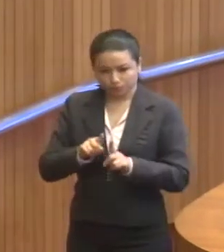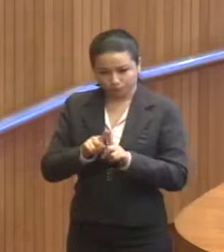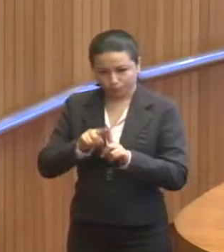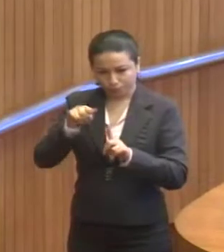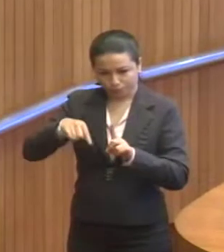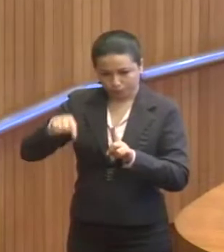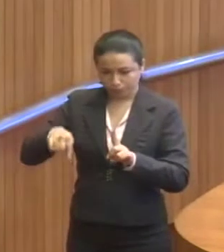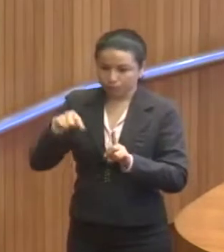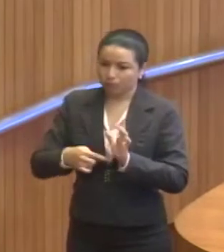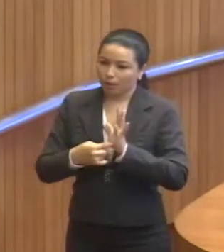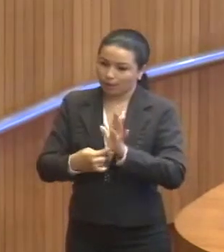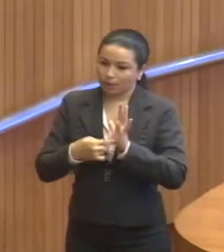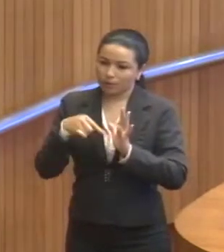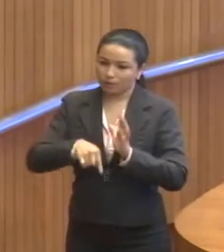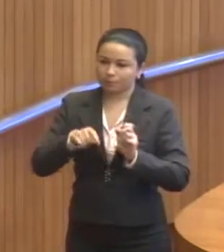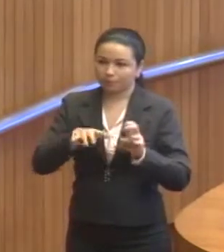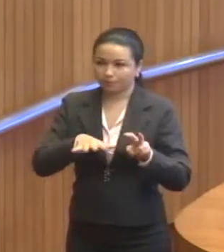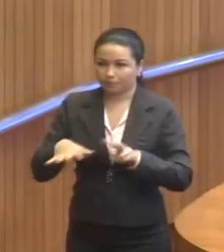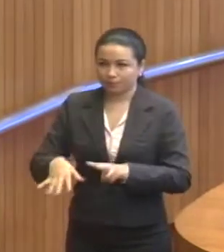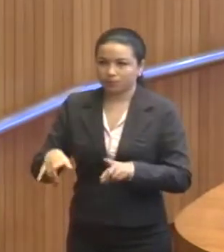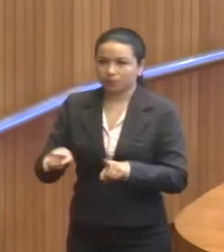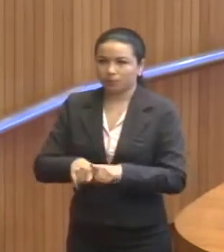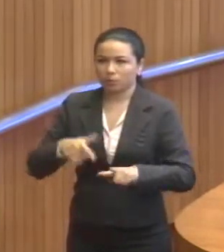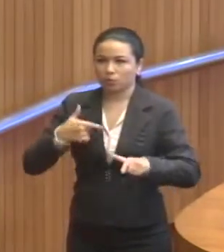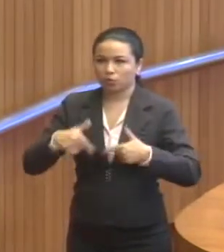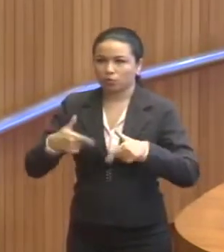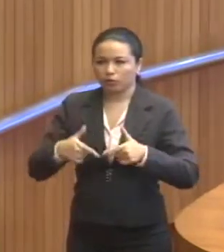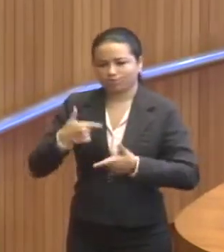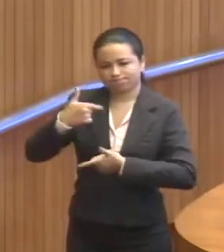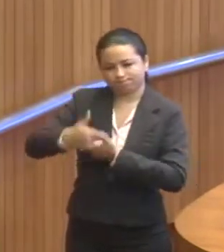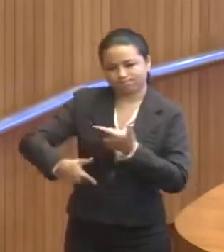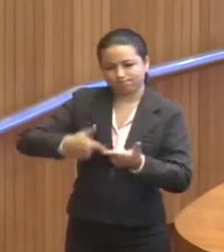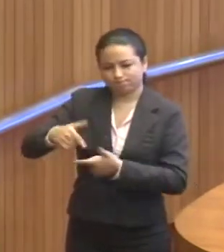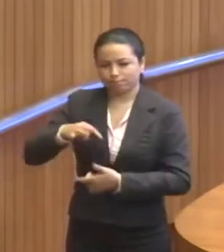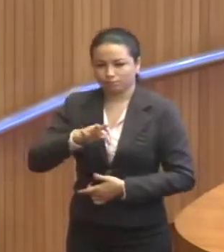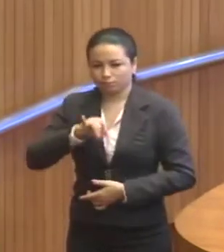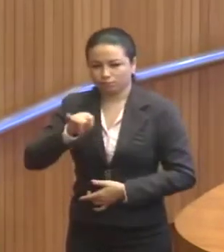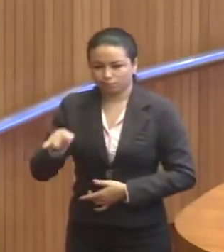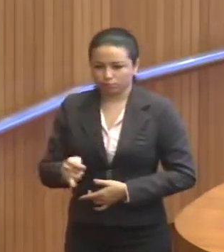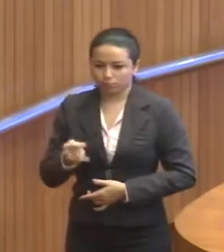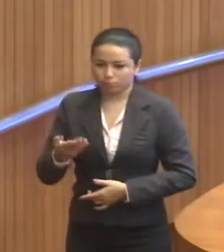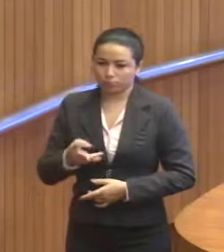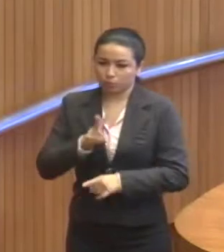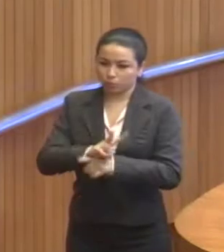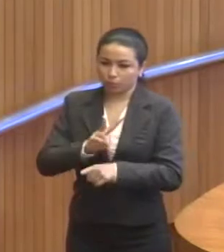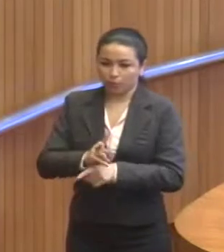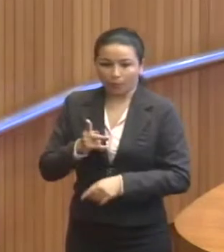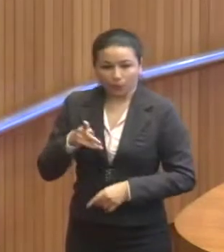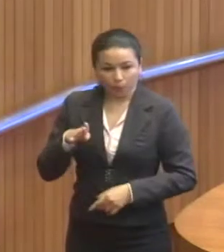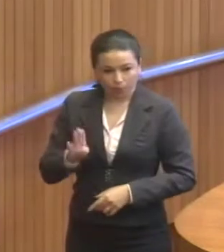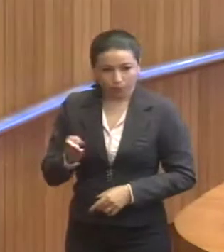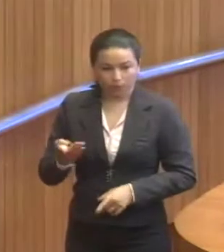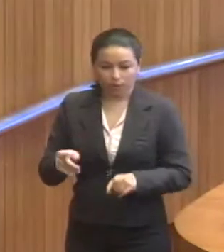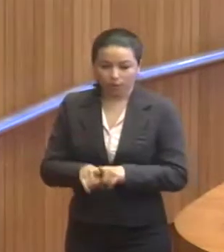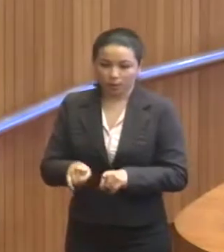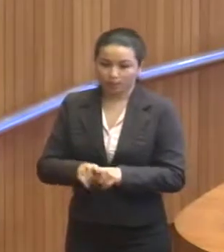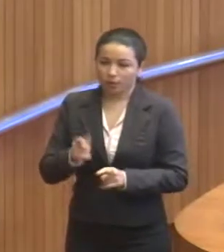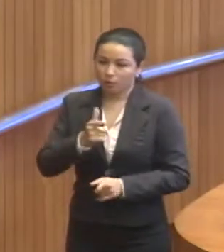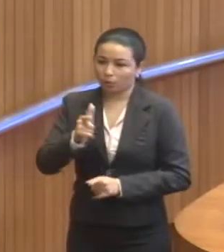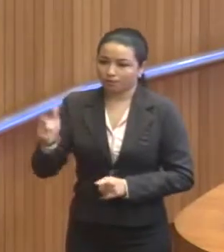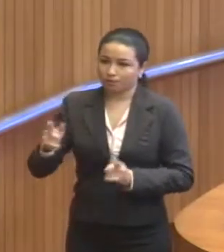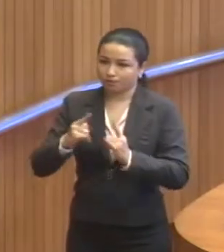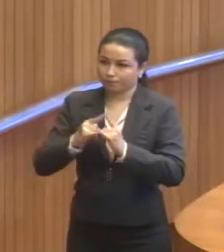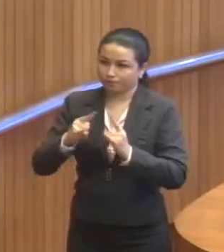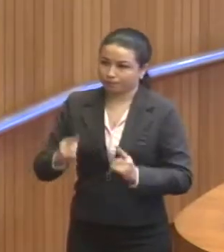também apresentado esta semana, e aí um trabalho intenso do Tribunal de Justiça, Defensoria Pública e também demais